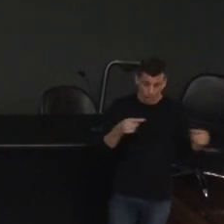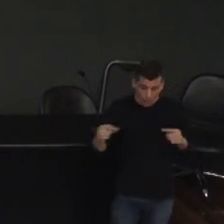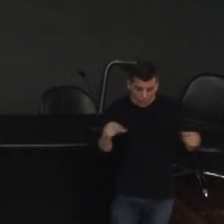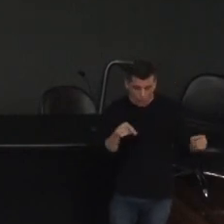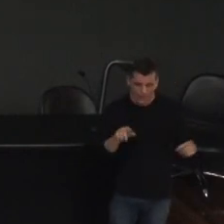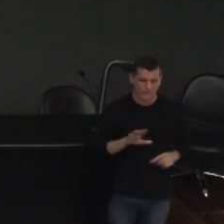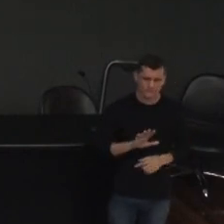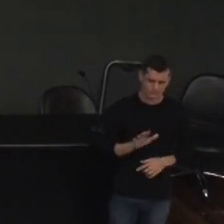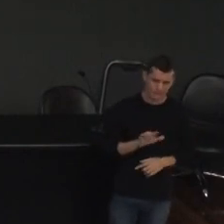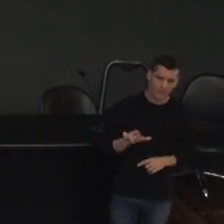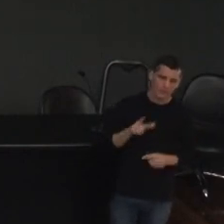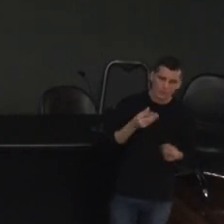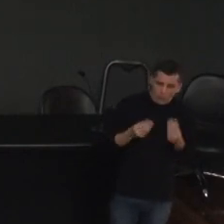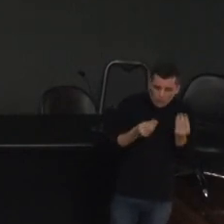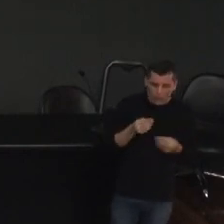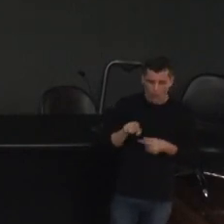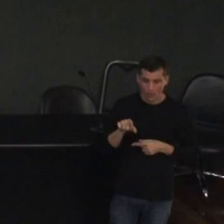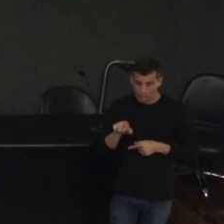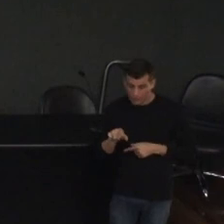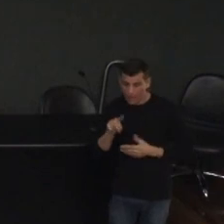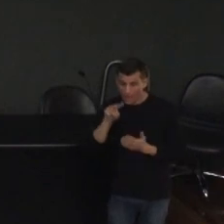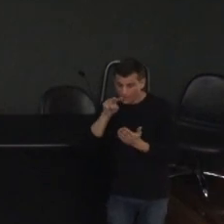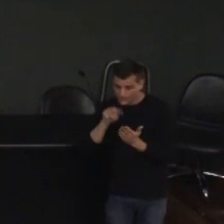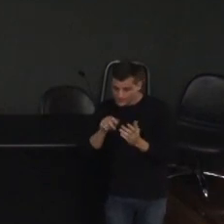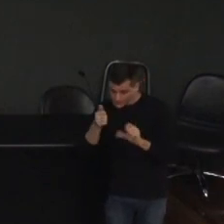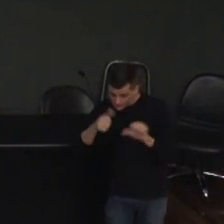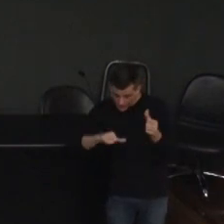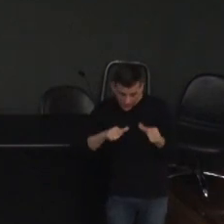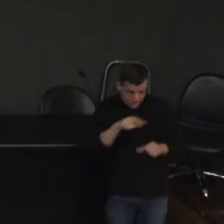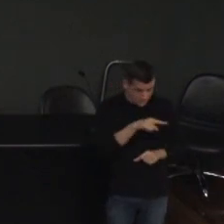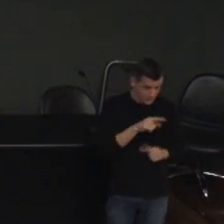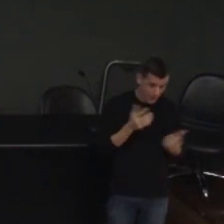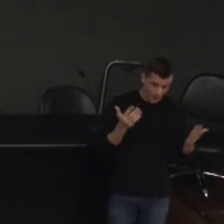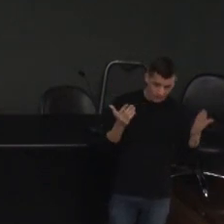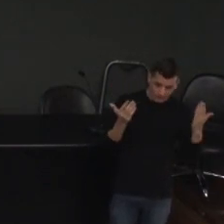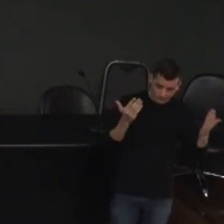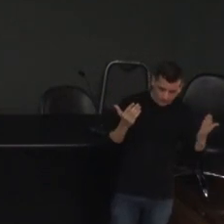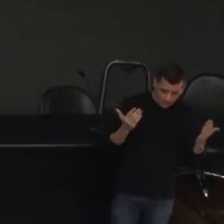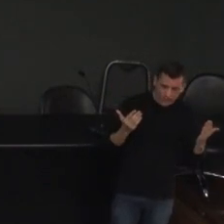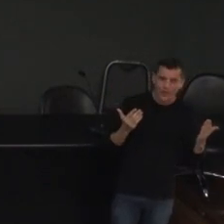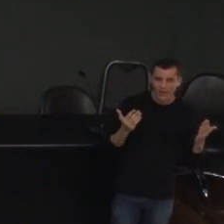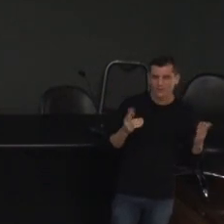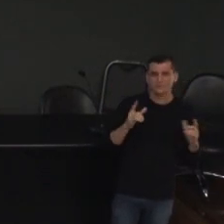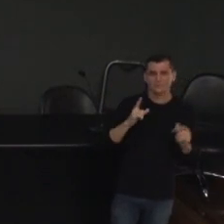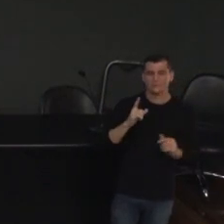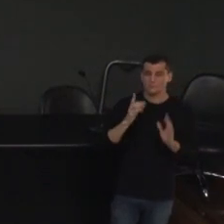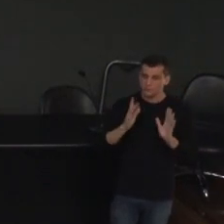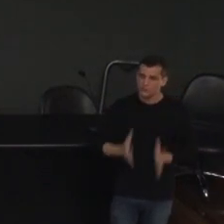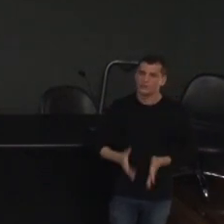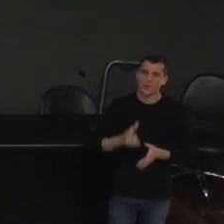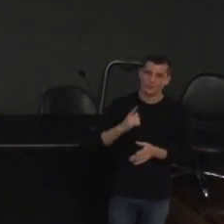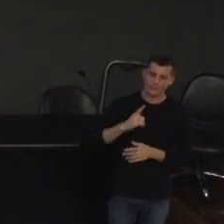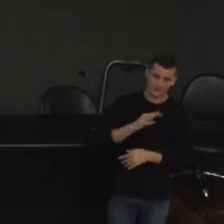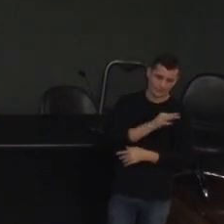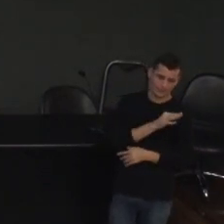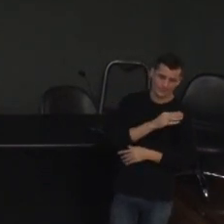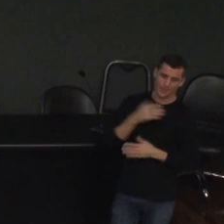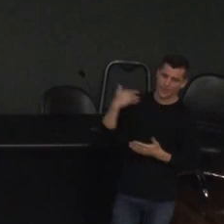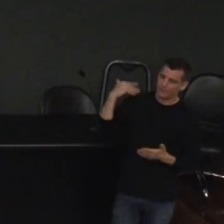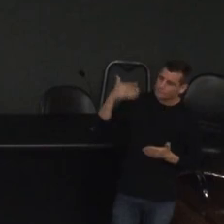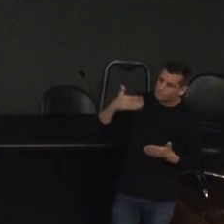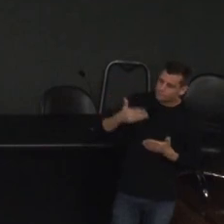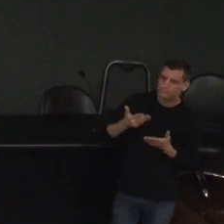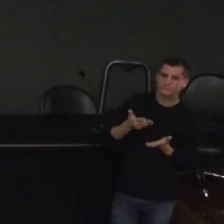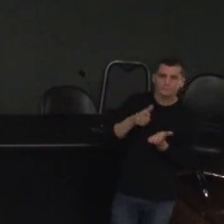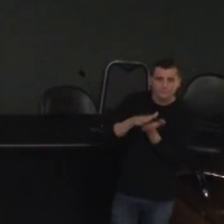análise desses termos então nós temos já várias Produções né técnicas de órgãos